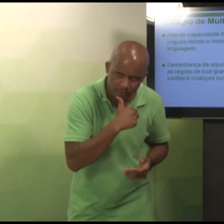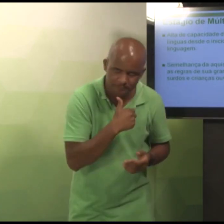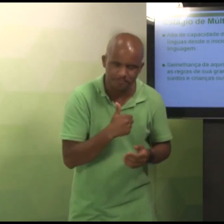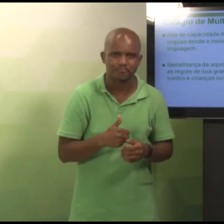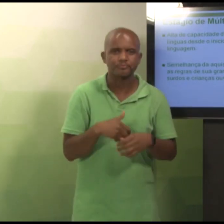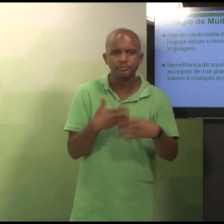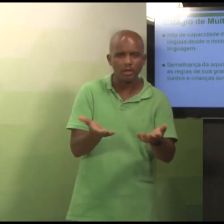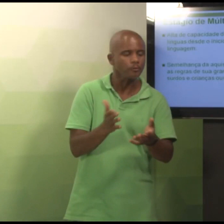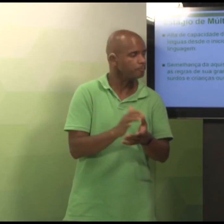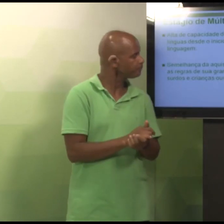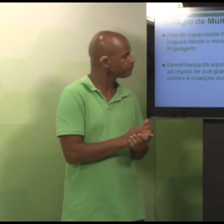dos inputs.